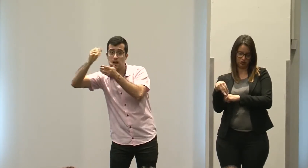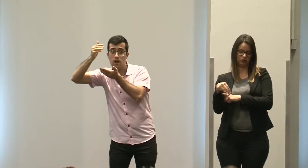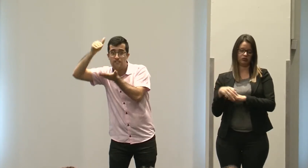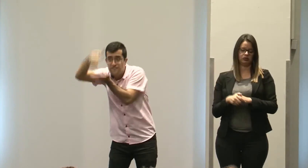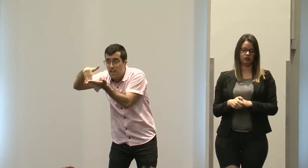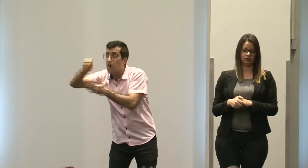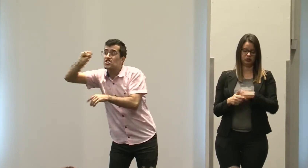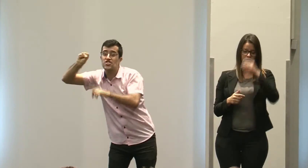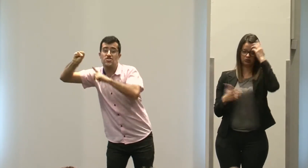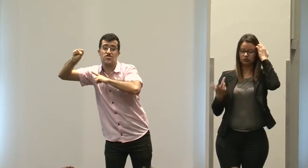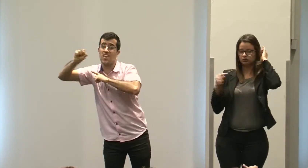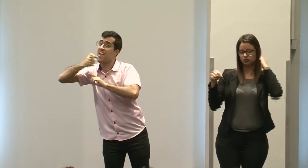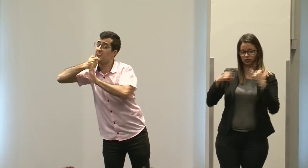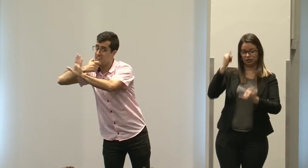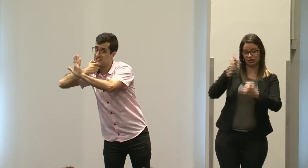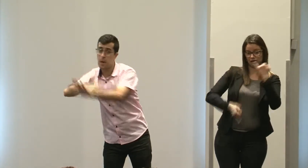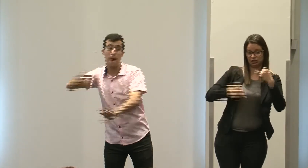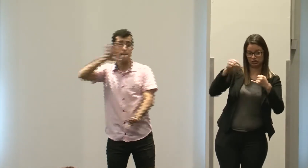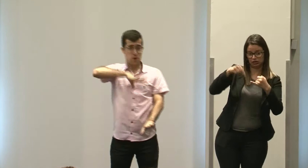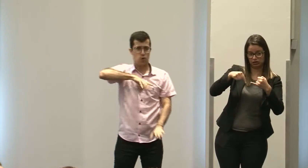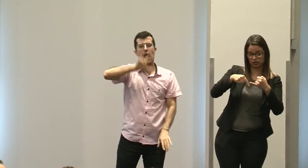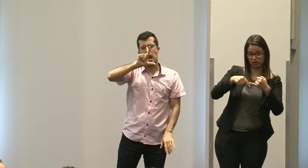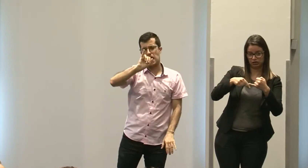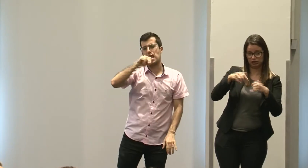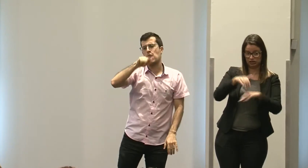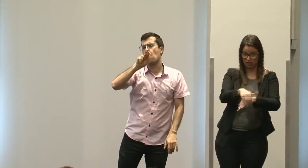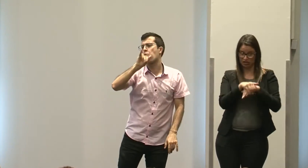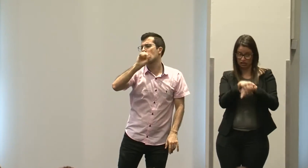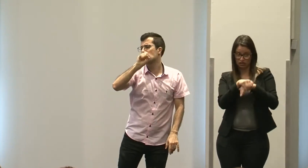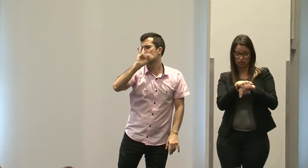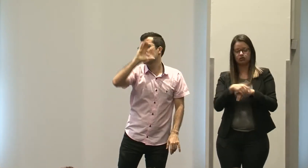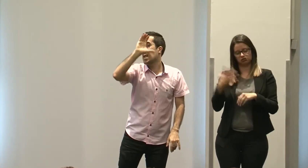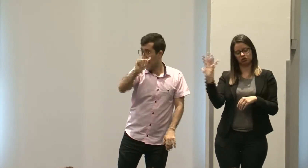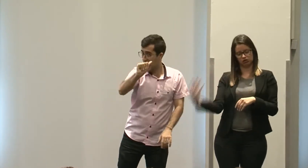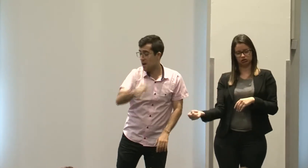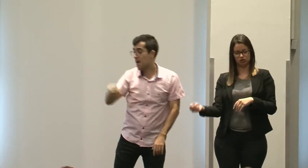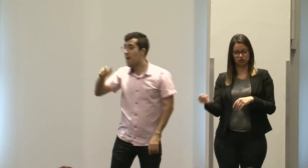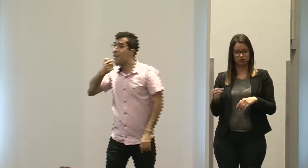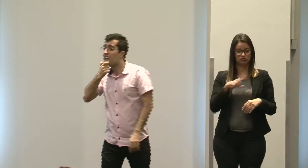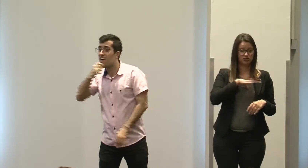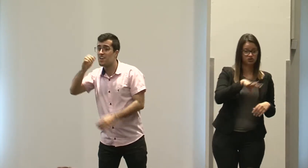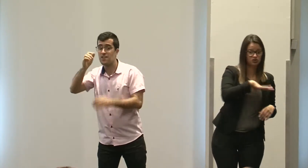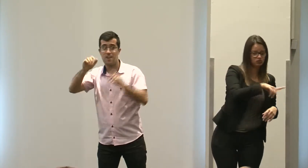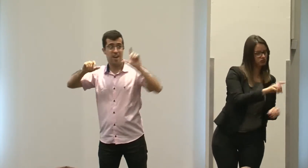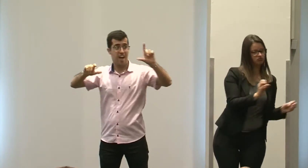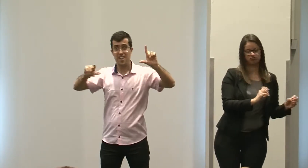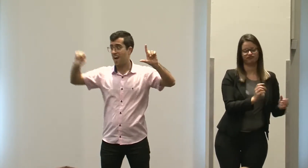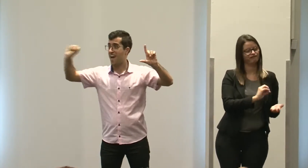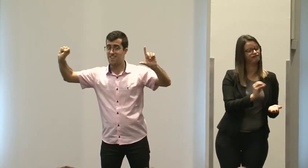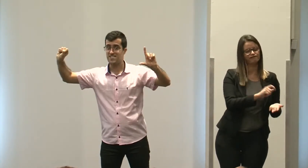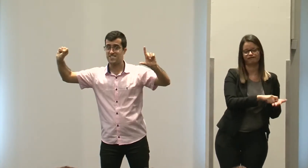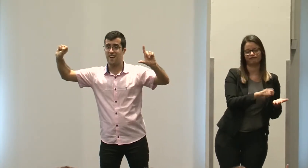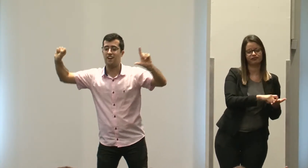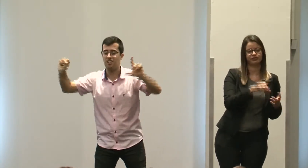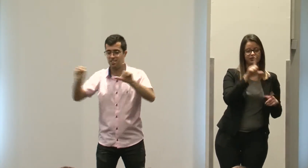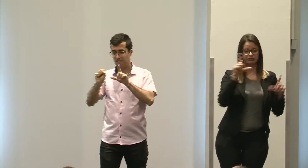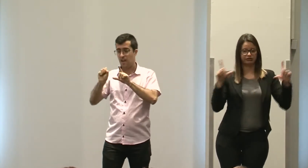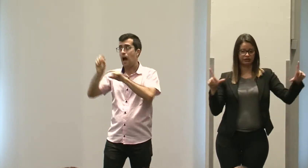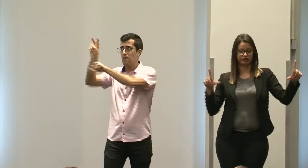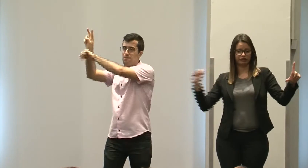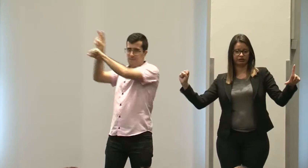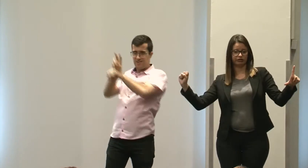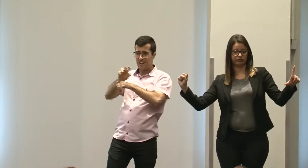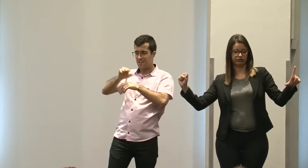do inglês linguistic, E aí, aqui em português, nós temos